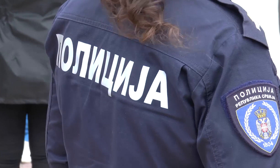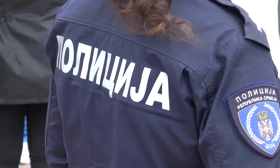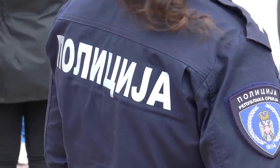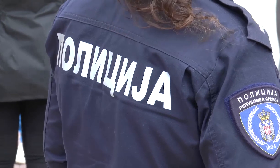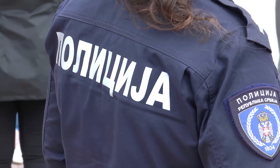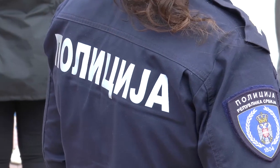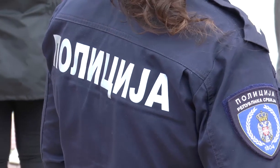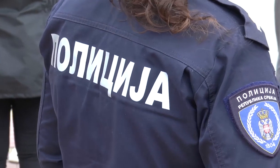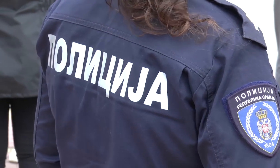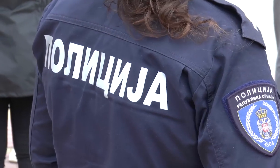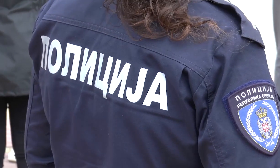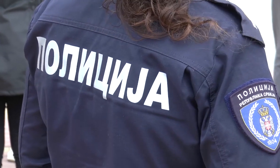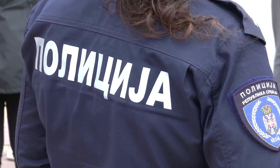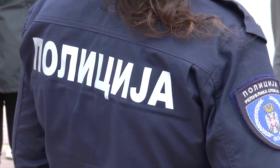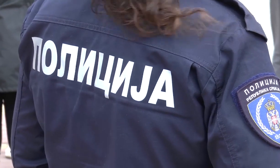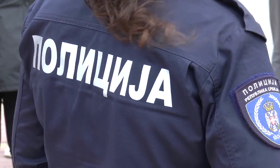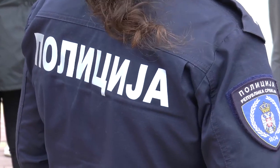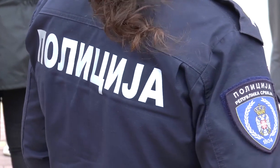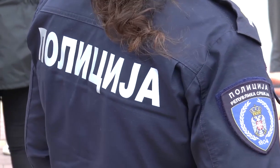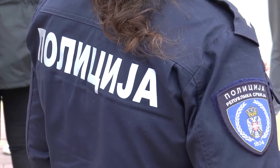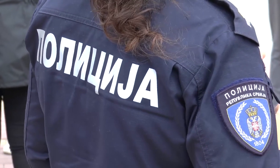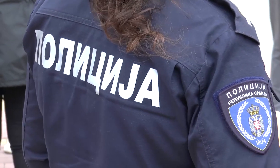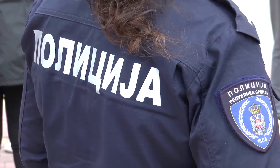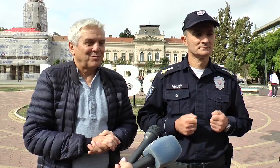siketek közötti erőszak bejelentésére van lehetőség.